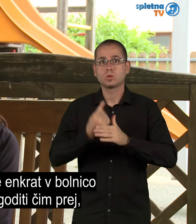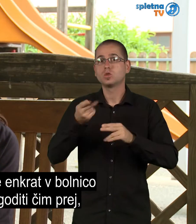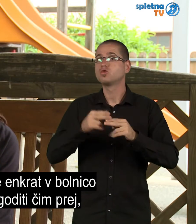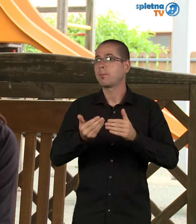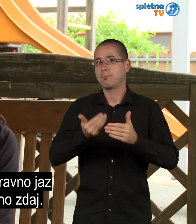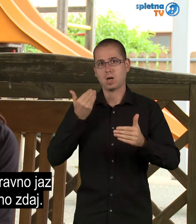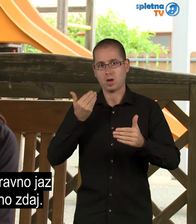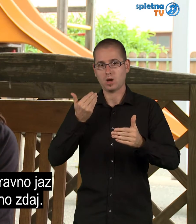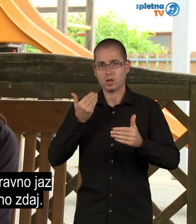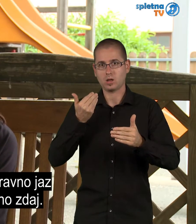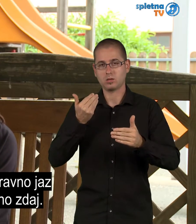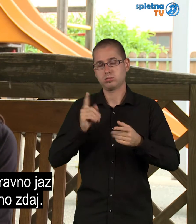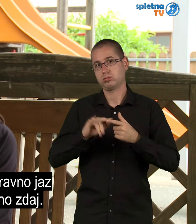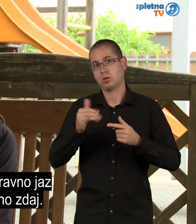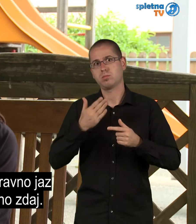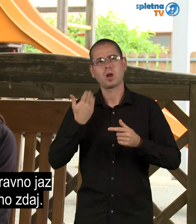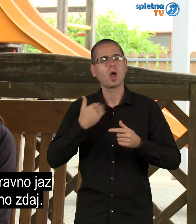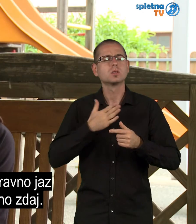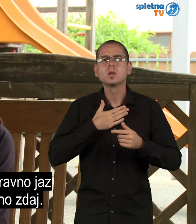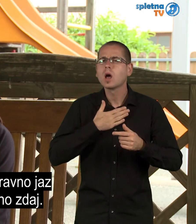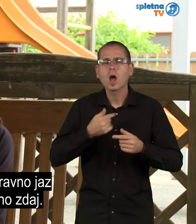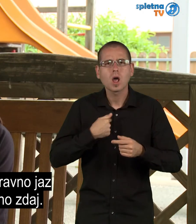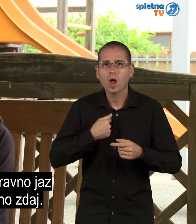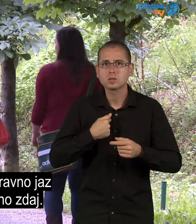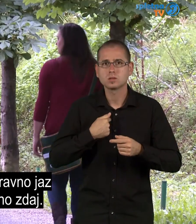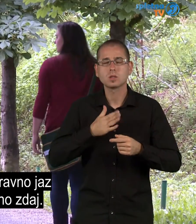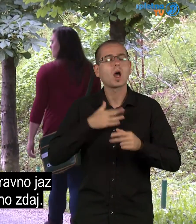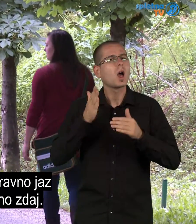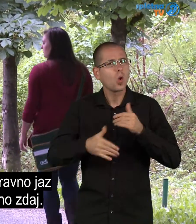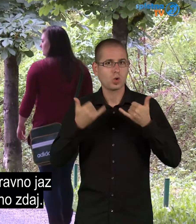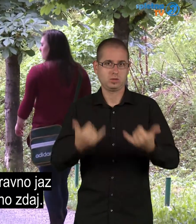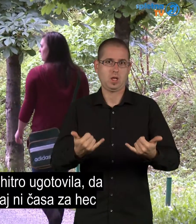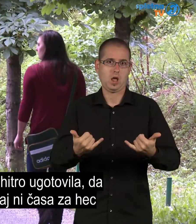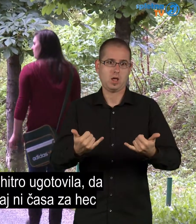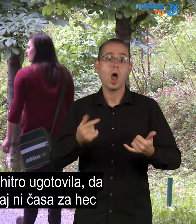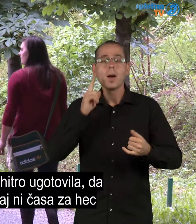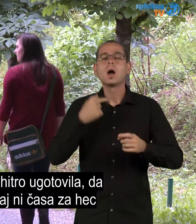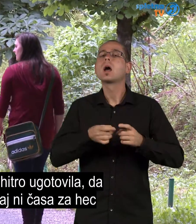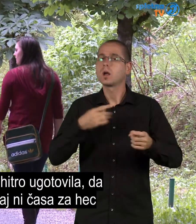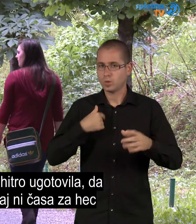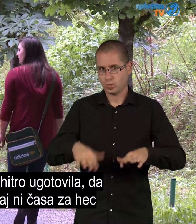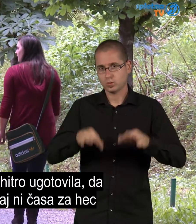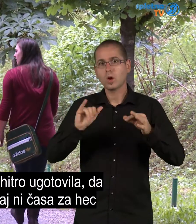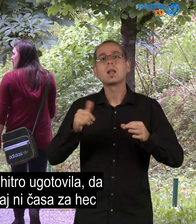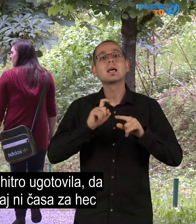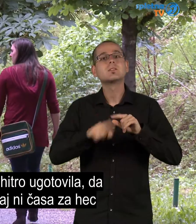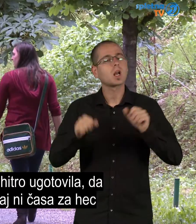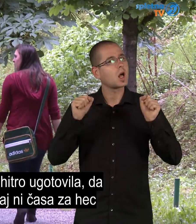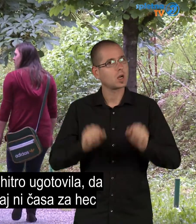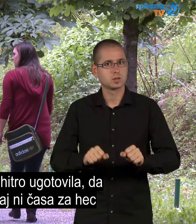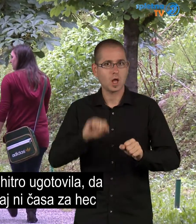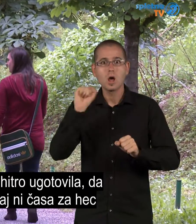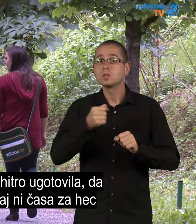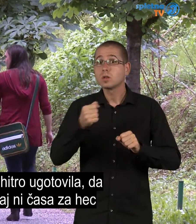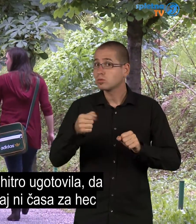prej, je bila, pa zakaj ravno jaz in zakaj ravno zdaj. Seveda sem pa dokaj hitro ugotovila, da je stvar resna,